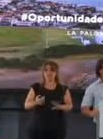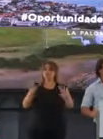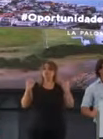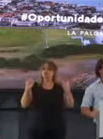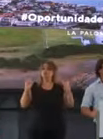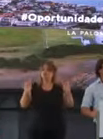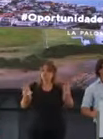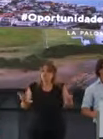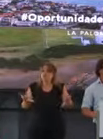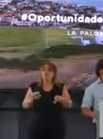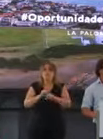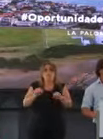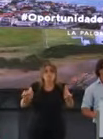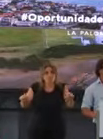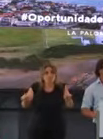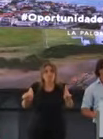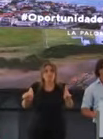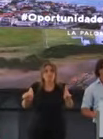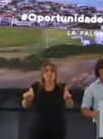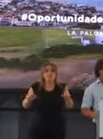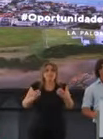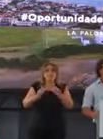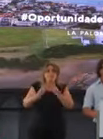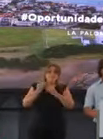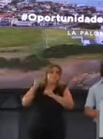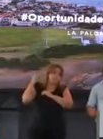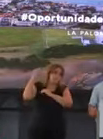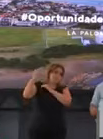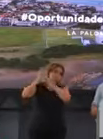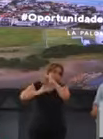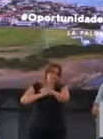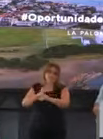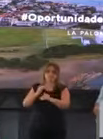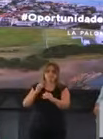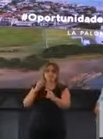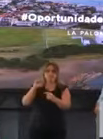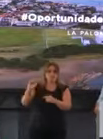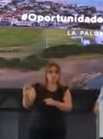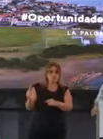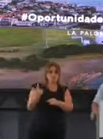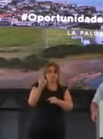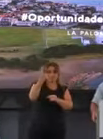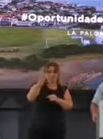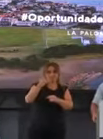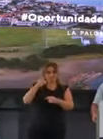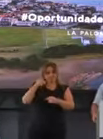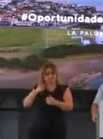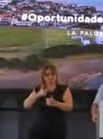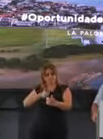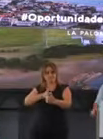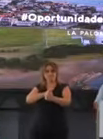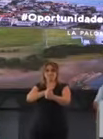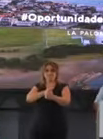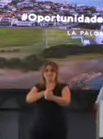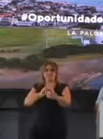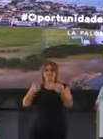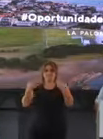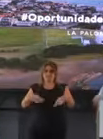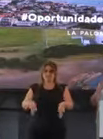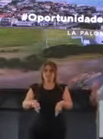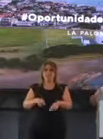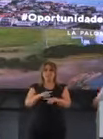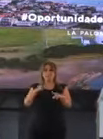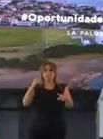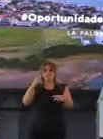solo se puede crecer, solo se puede ir estando en la primera línea de la fila si realmente se concibe